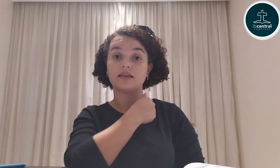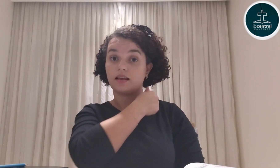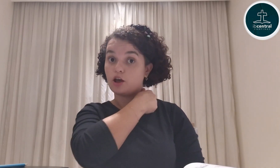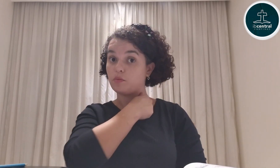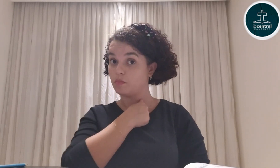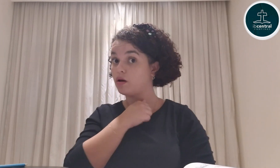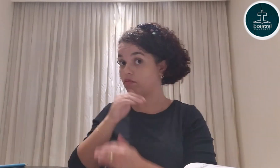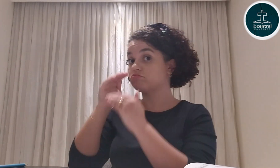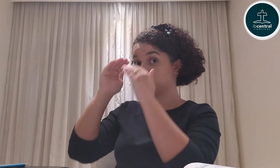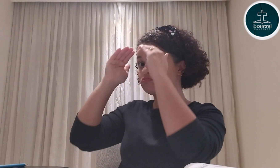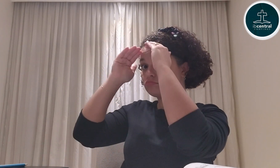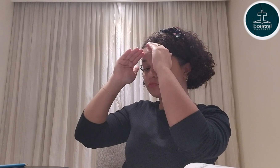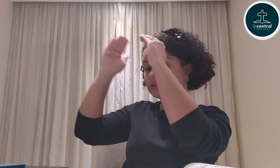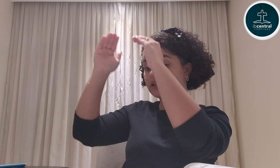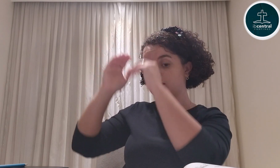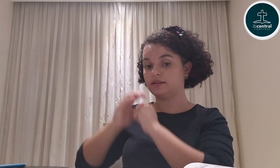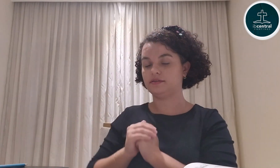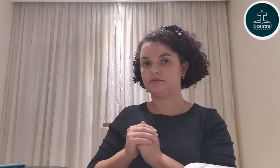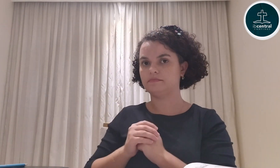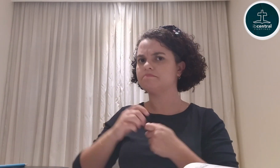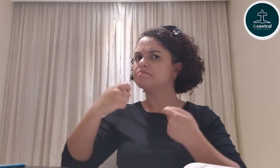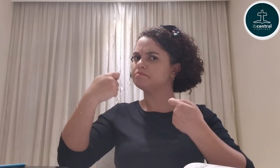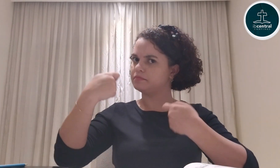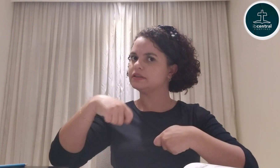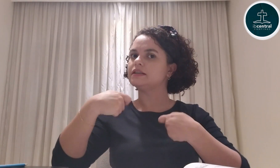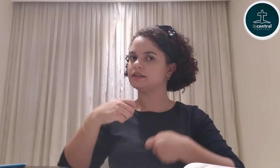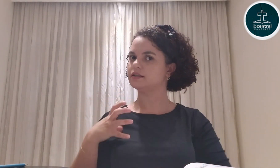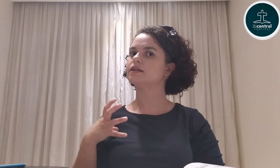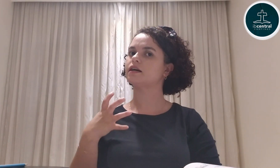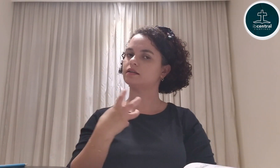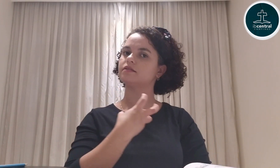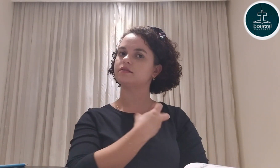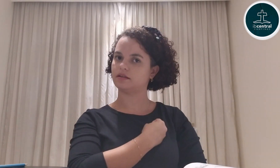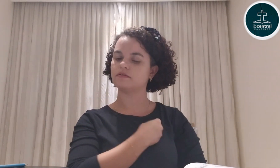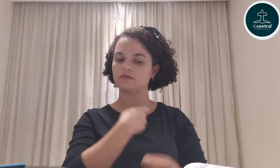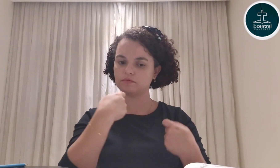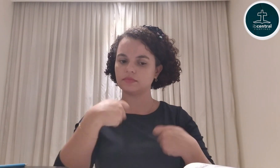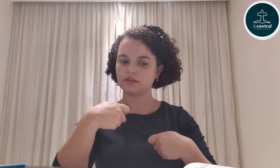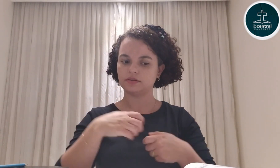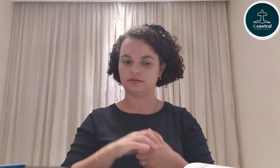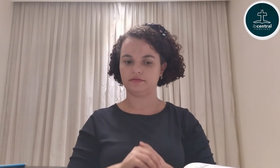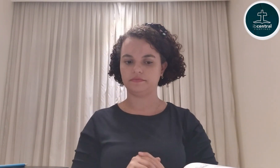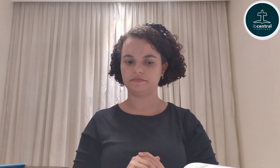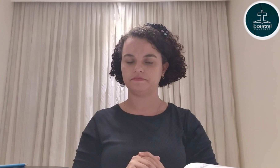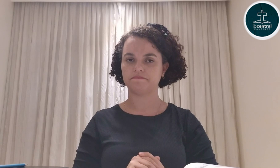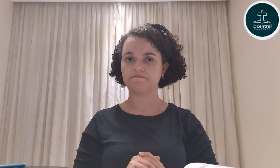Deus amava Abel e Abel obedecia a ele.